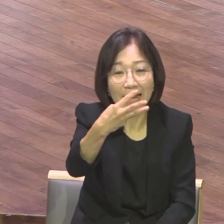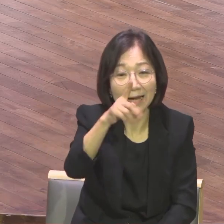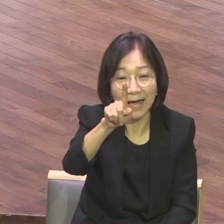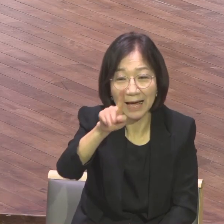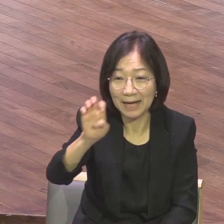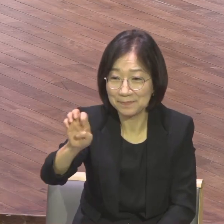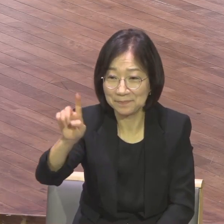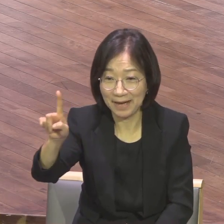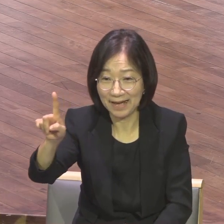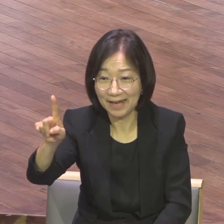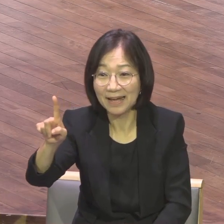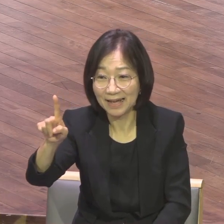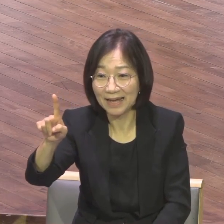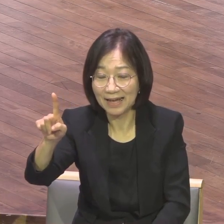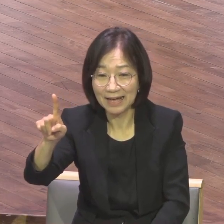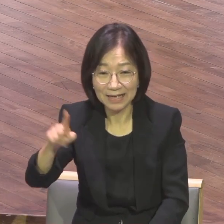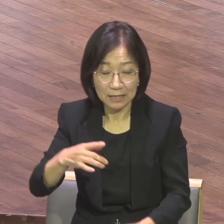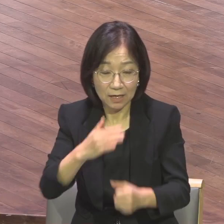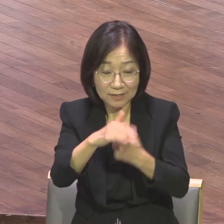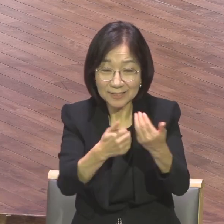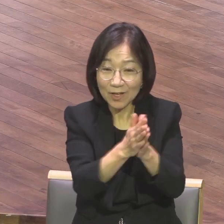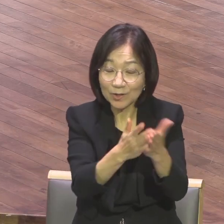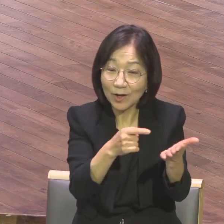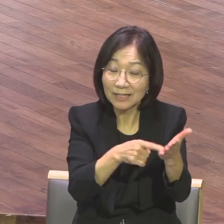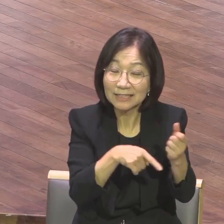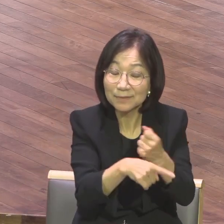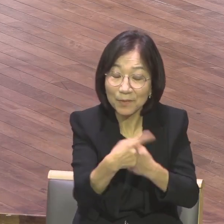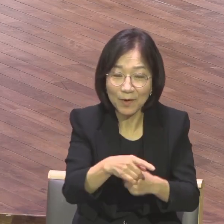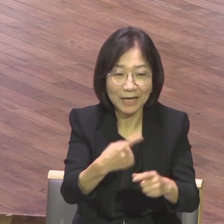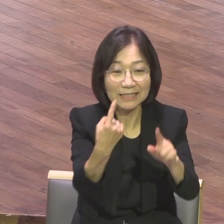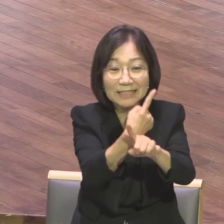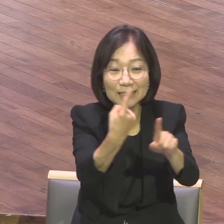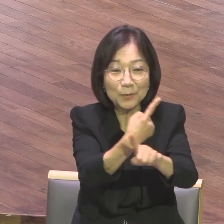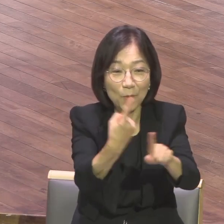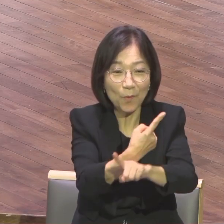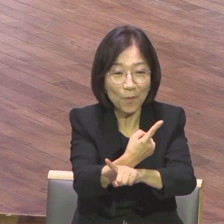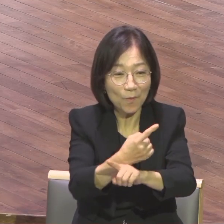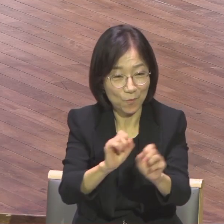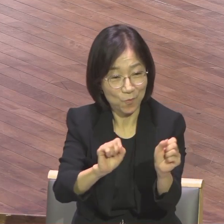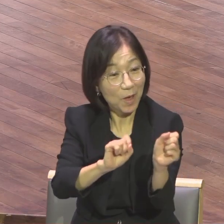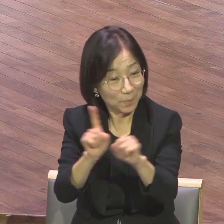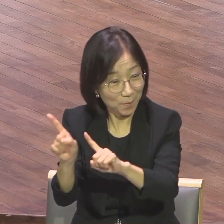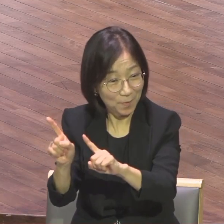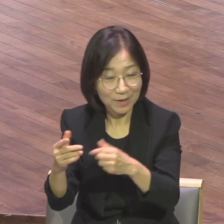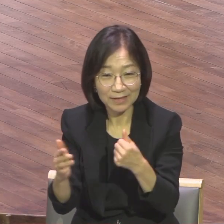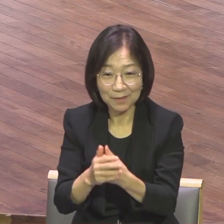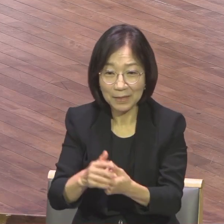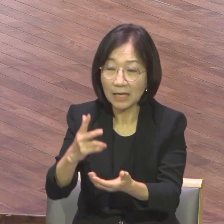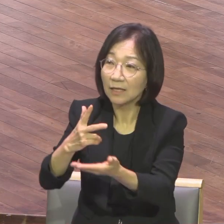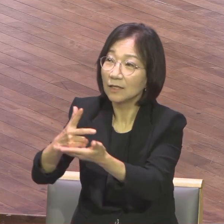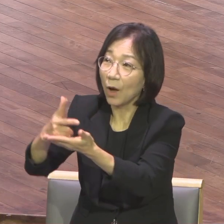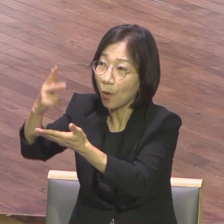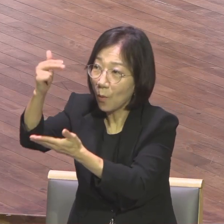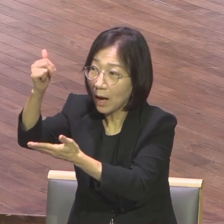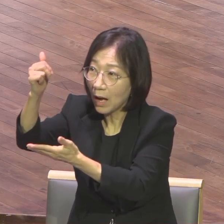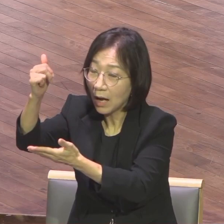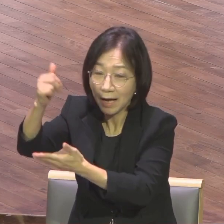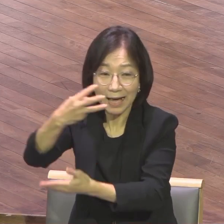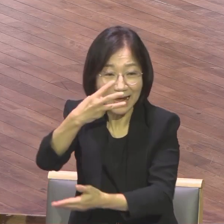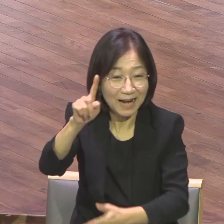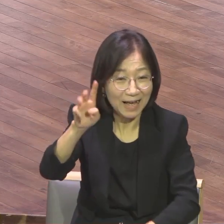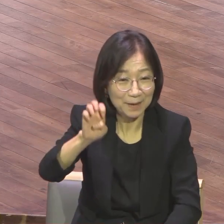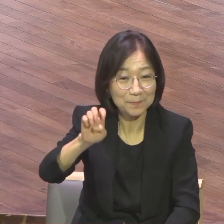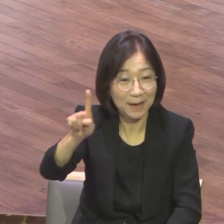성경에서 이 단어를요, 치료하다, 회복하다라는 의미로 사용됩니다. 그래서 여호와 라파, 치유하시는 하나님.